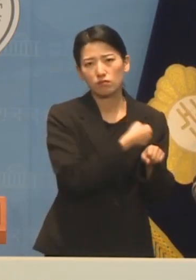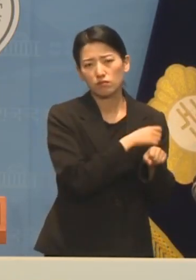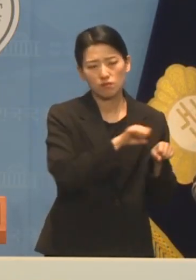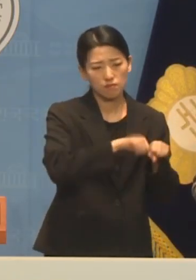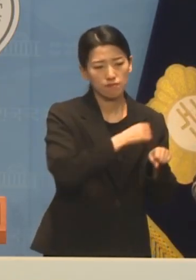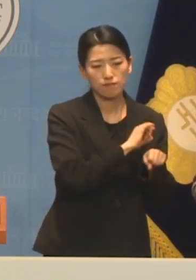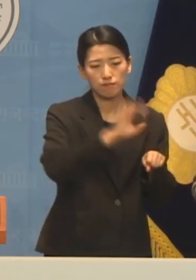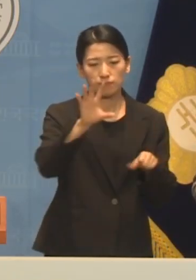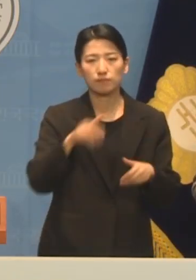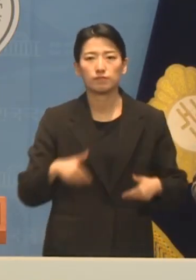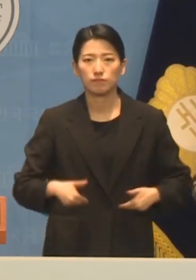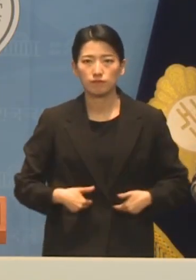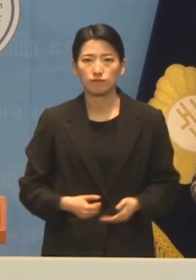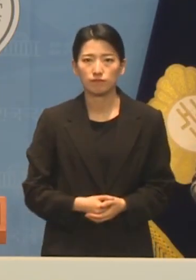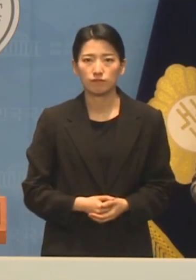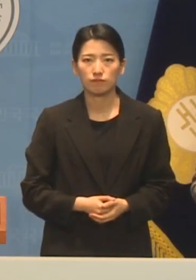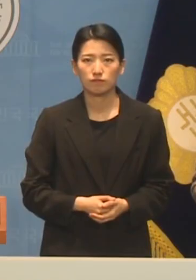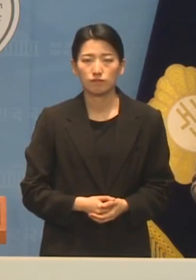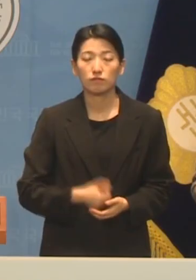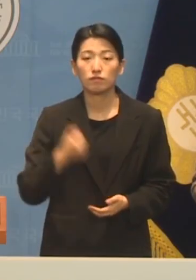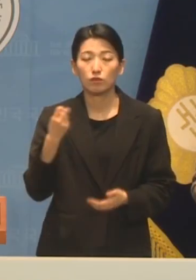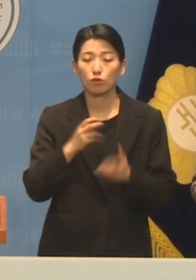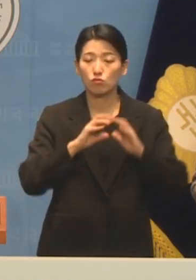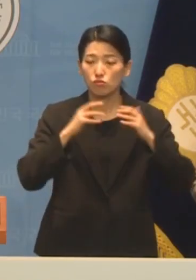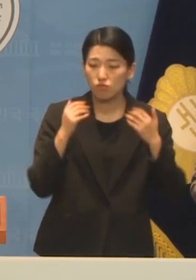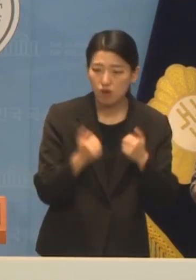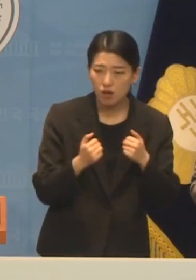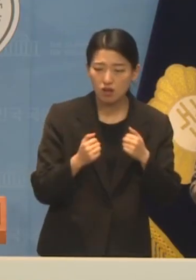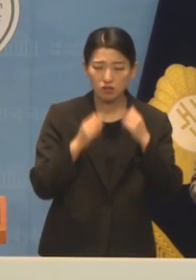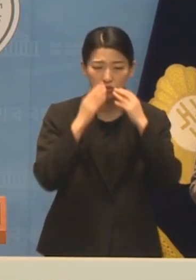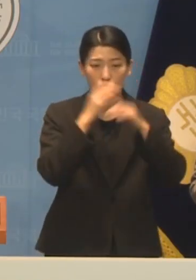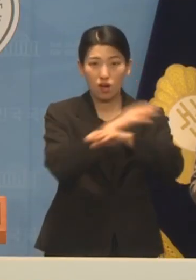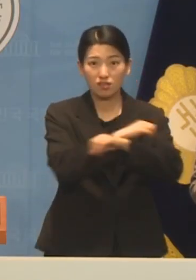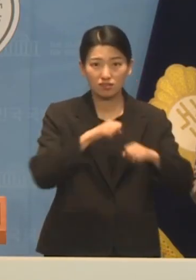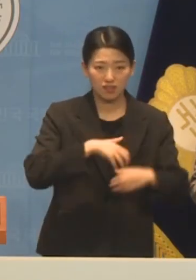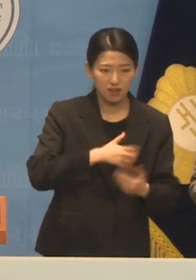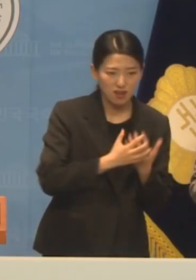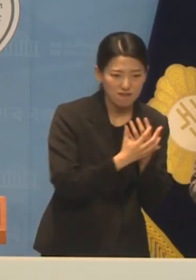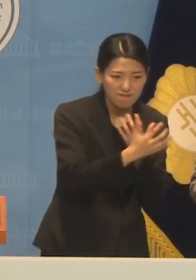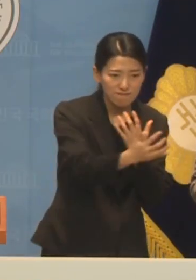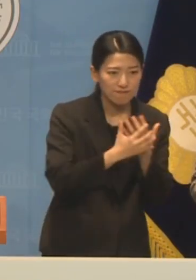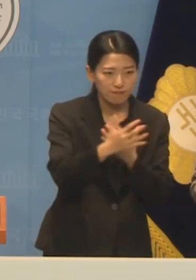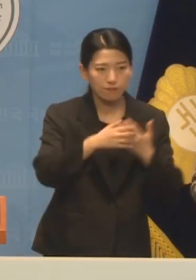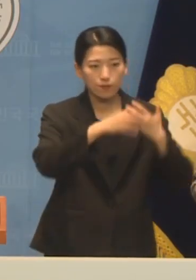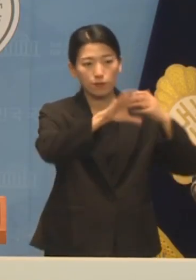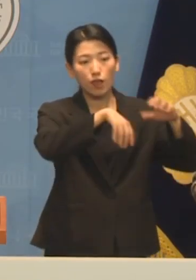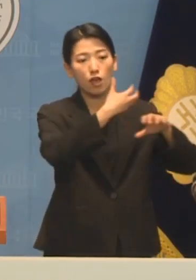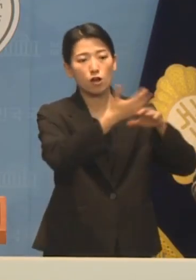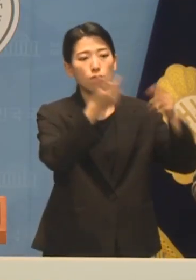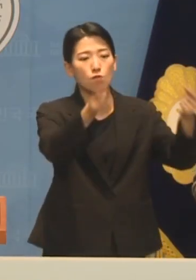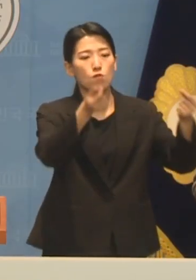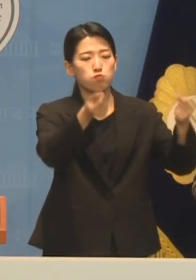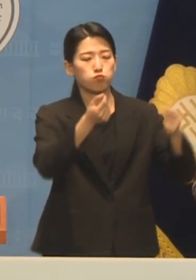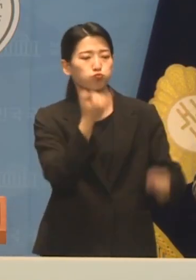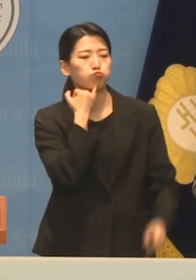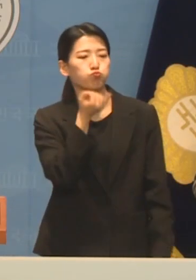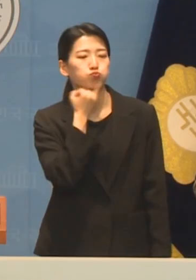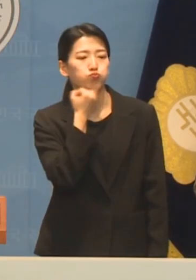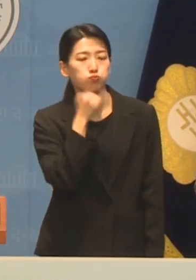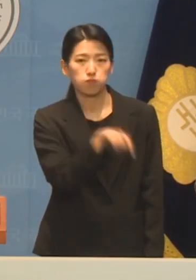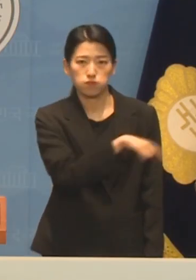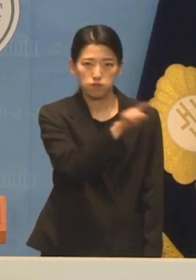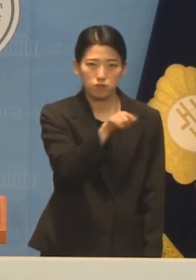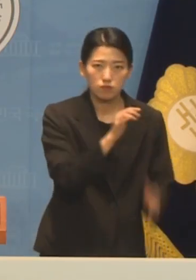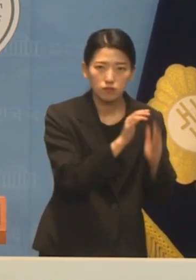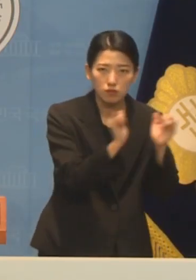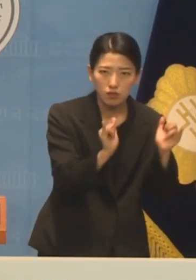자들뿐만 아니라 국회와 광장에서 계엄을 옹호하고 내란을 정당화한 자들, 허위 사실을